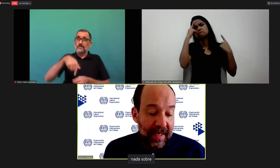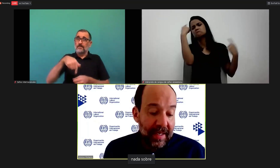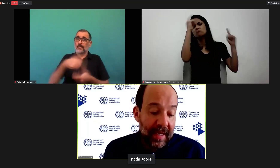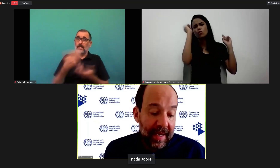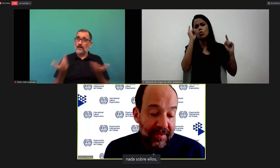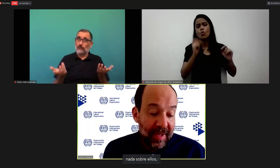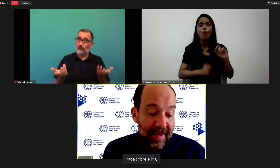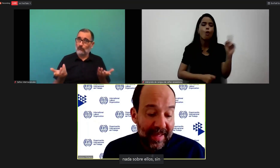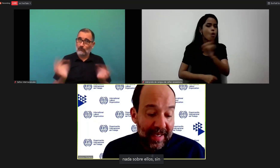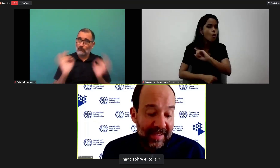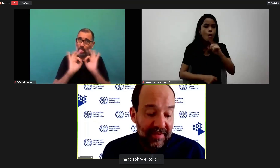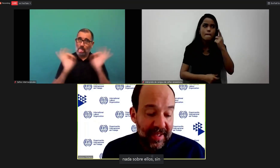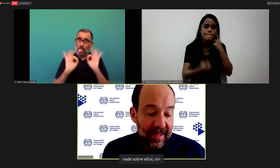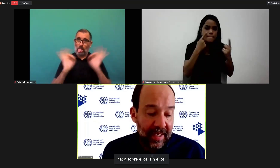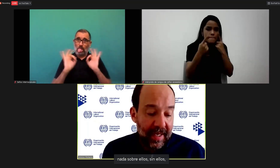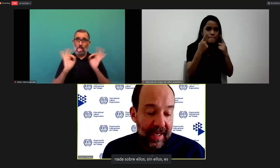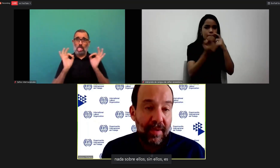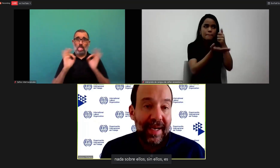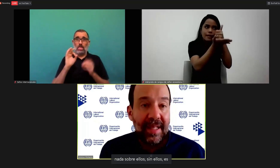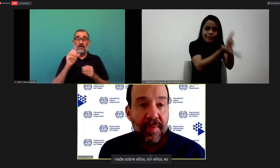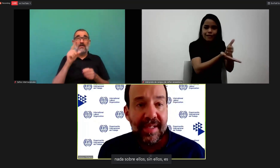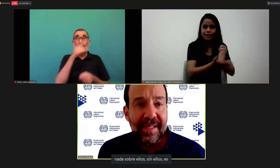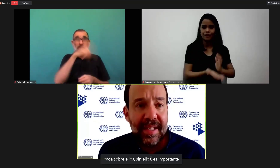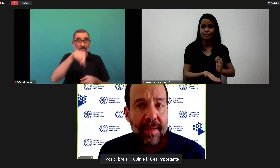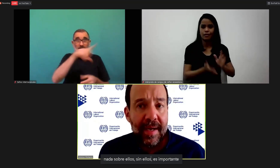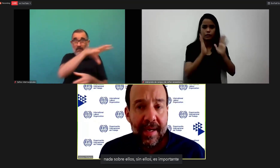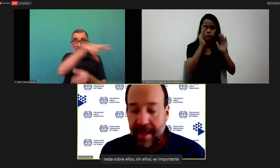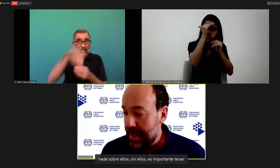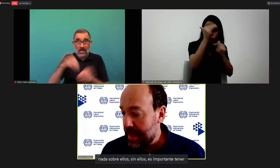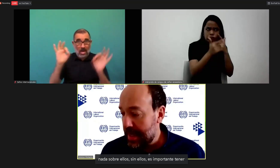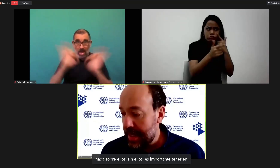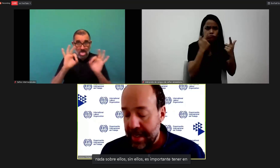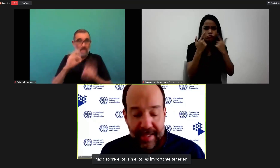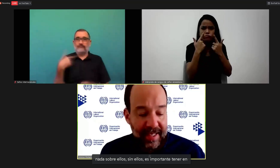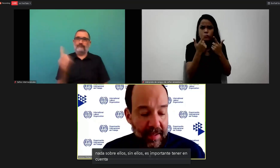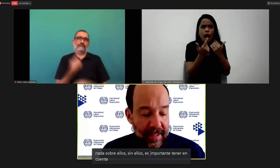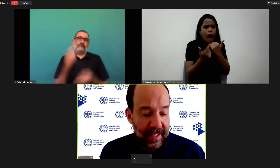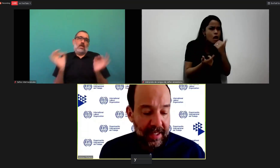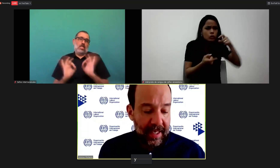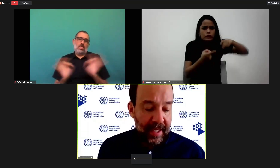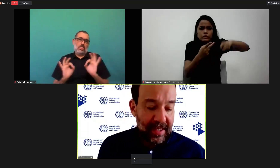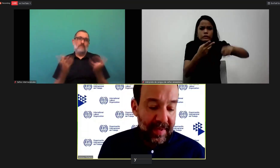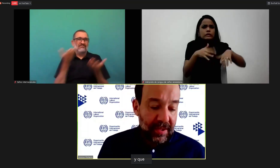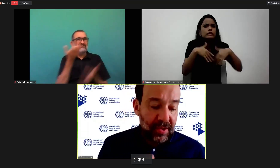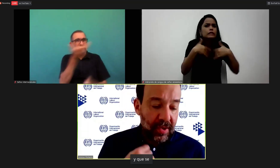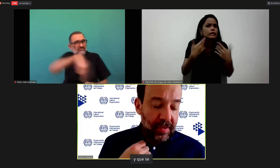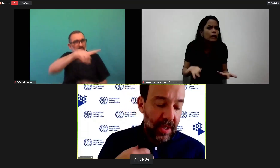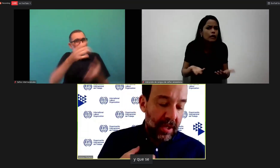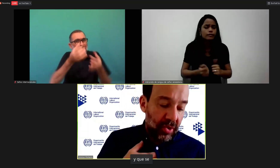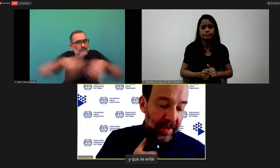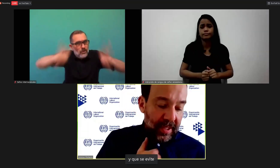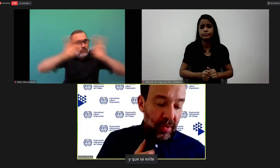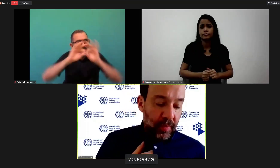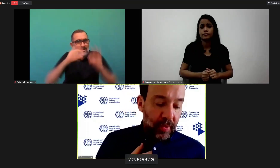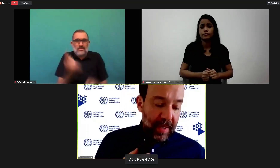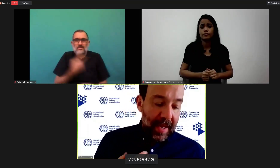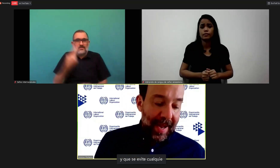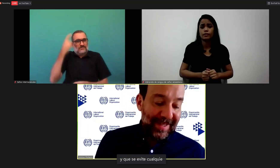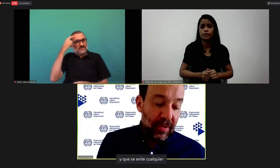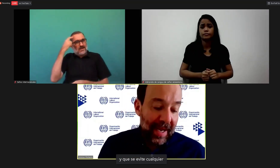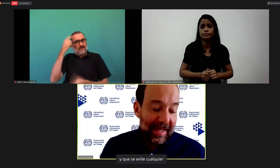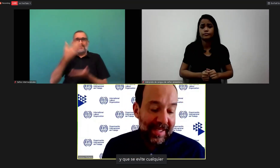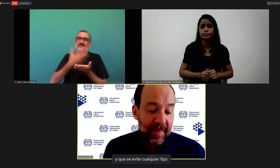Como también es fundamental que se evite, ¿no? Cualquier tipo de estigma y discriminación sobre este